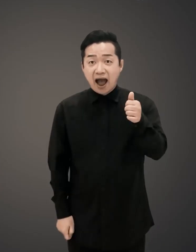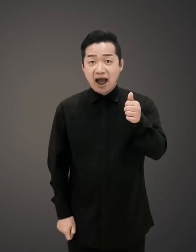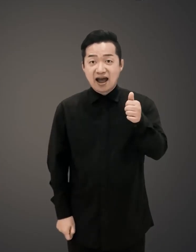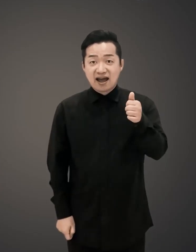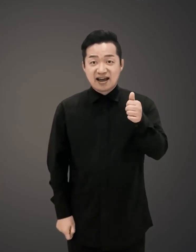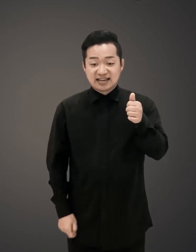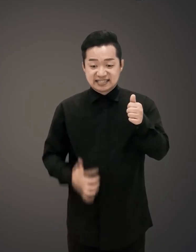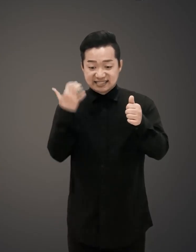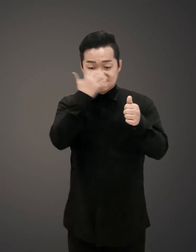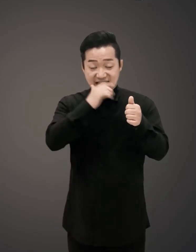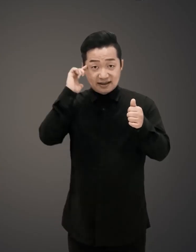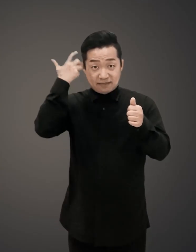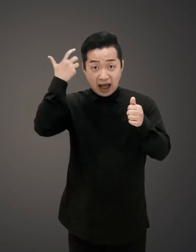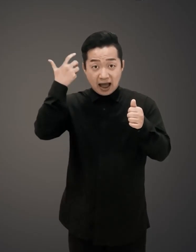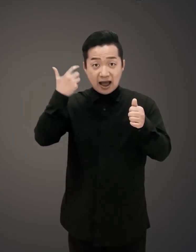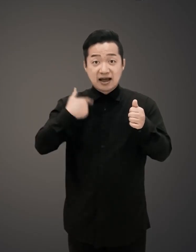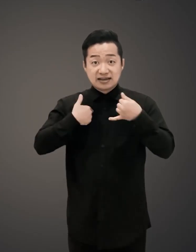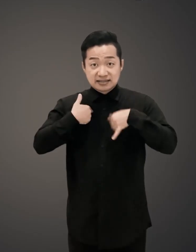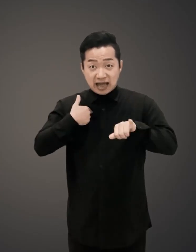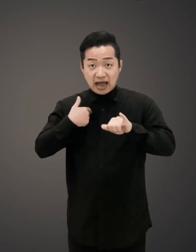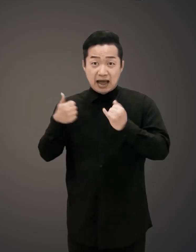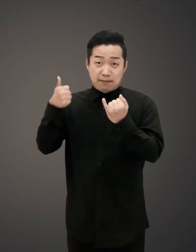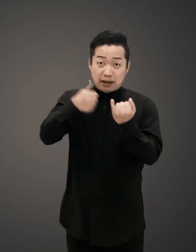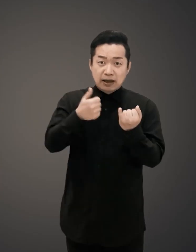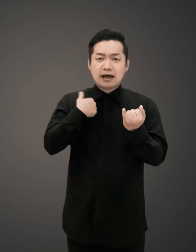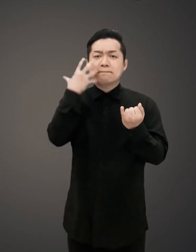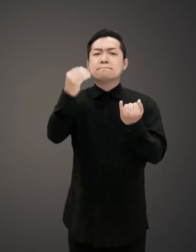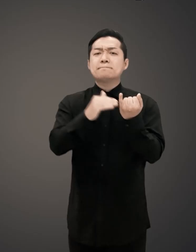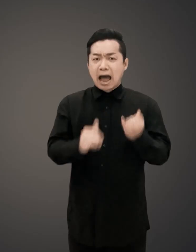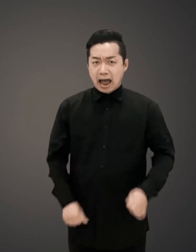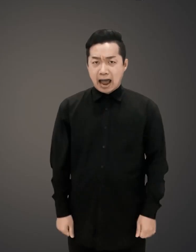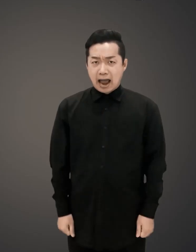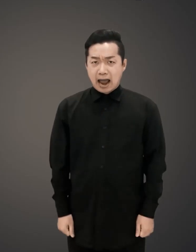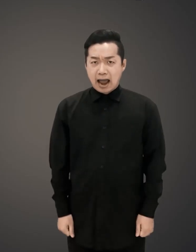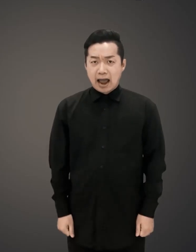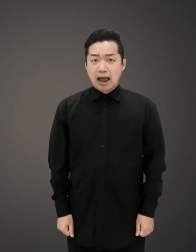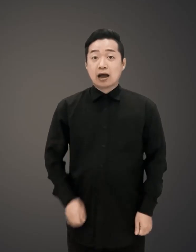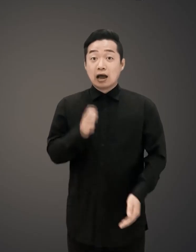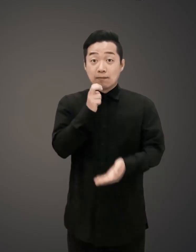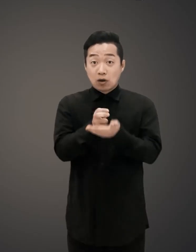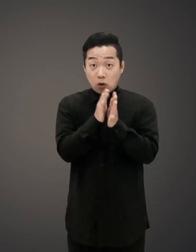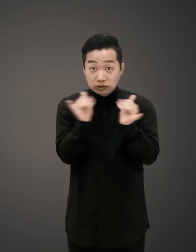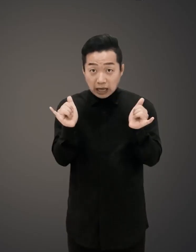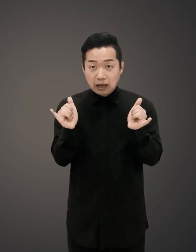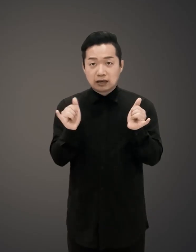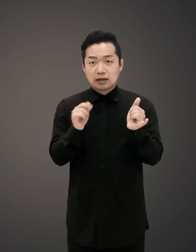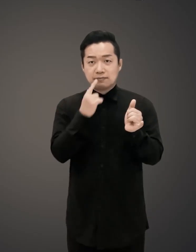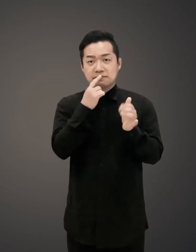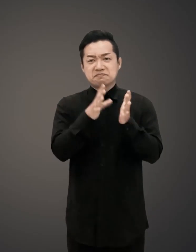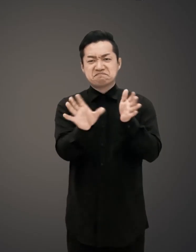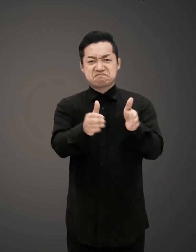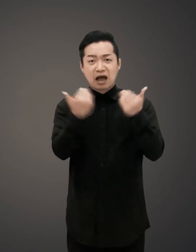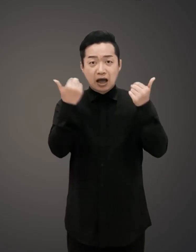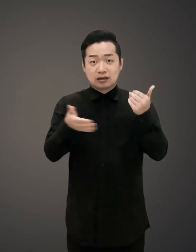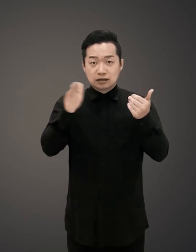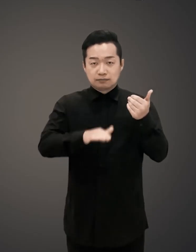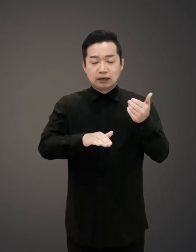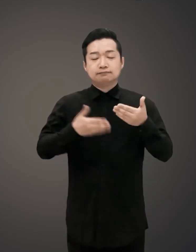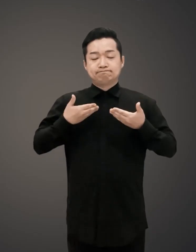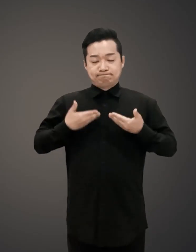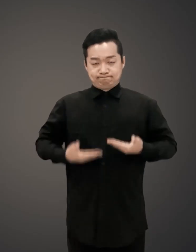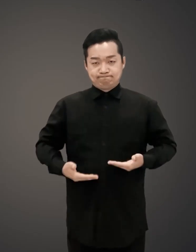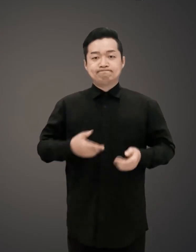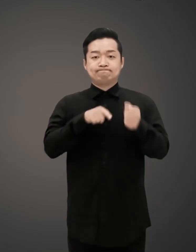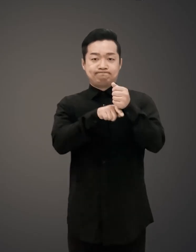깜둥이 녀석이 발정을 해서 우리 메이엘라를 덮치고 있는 걸 보았습니다. 에디커스 핀치는 유얼의 거친 말에도